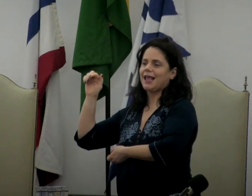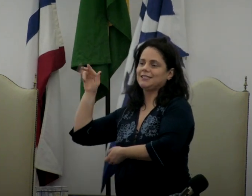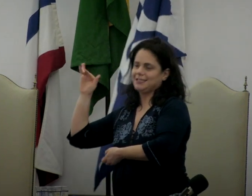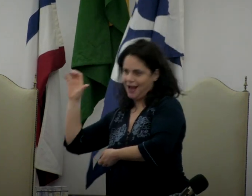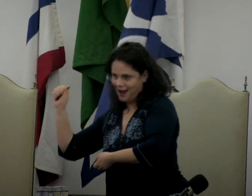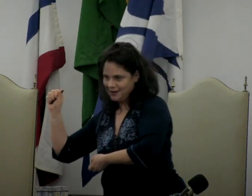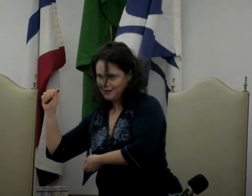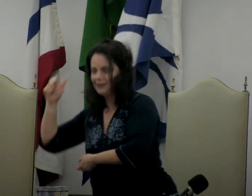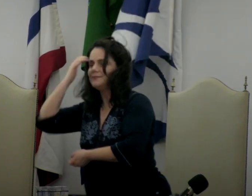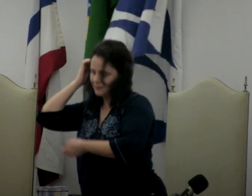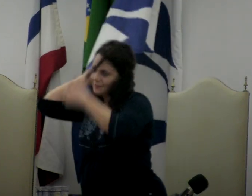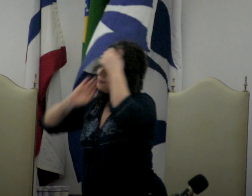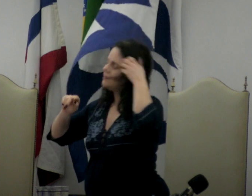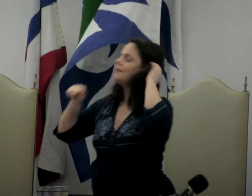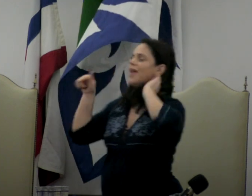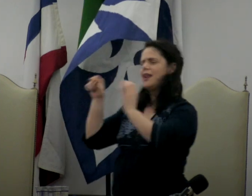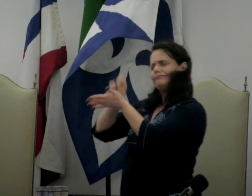A Máscara da Benevolência.